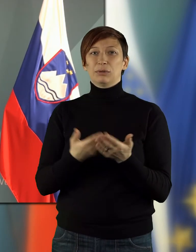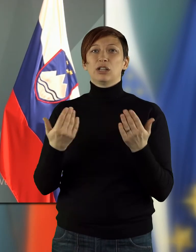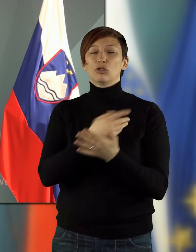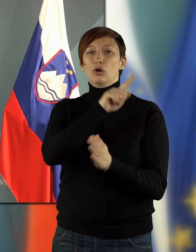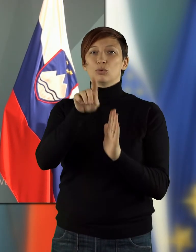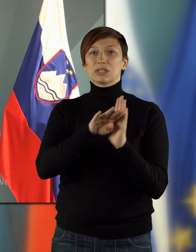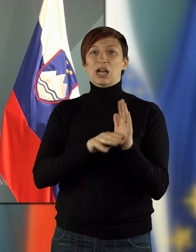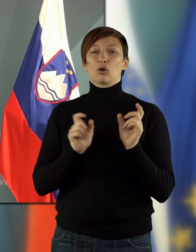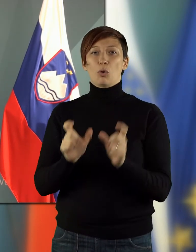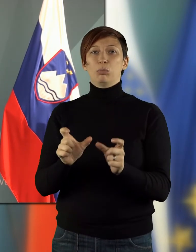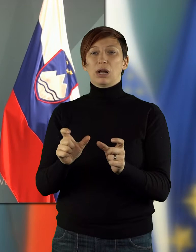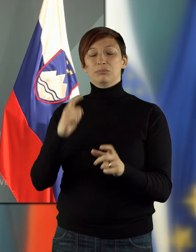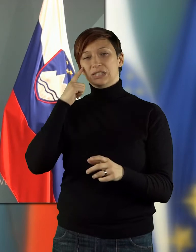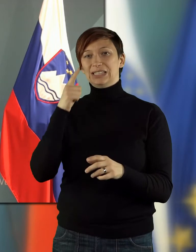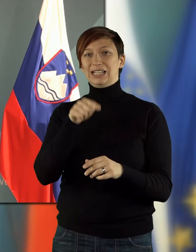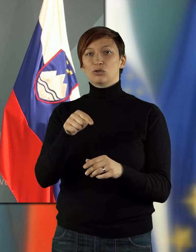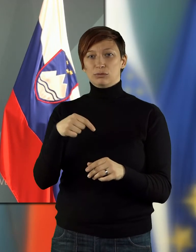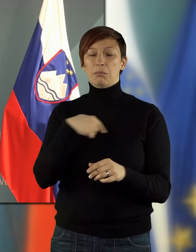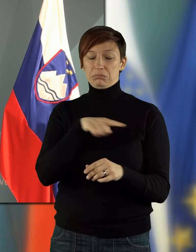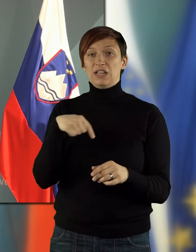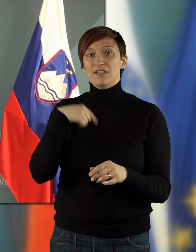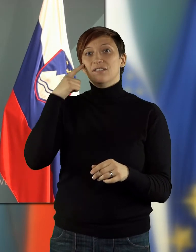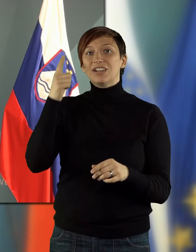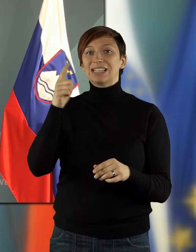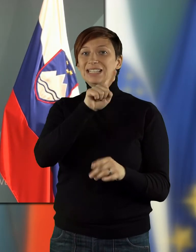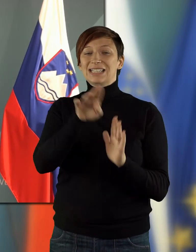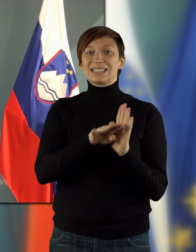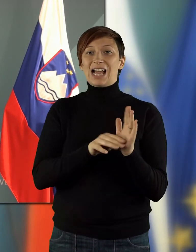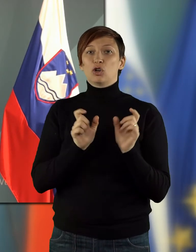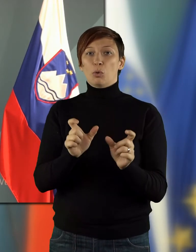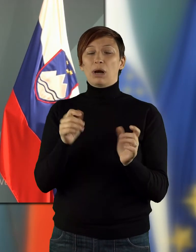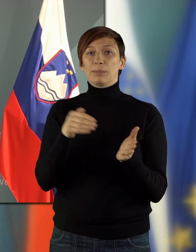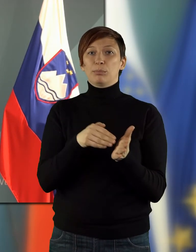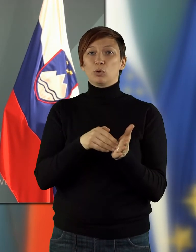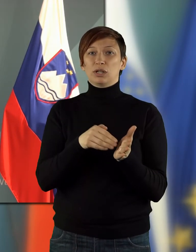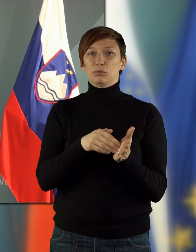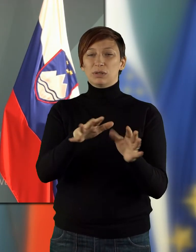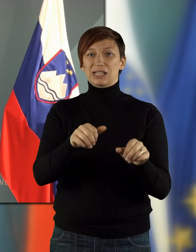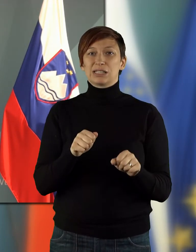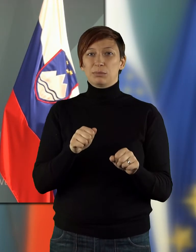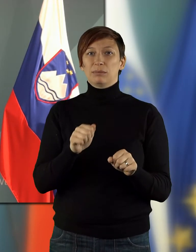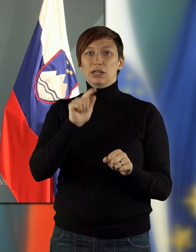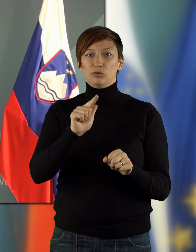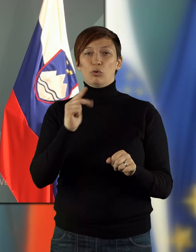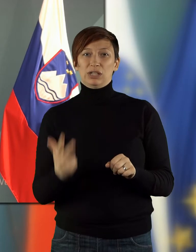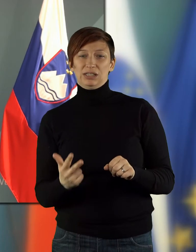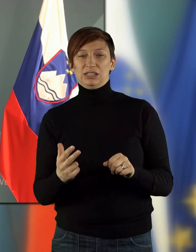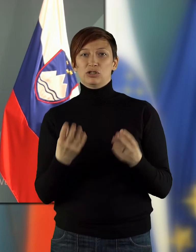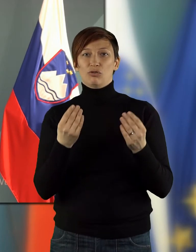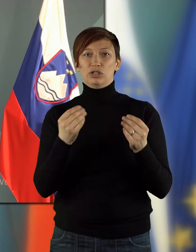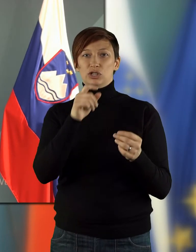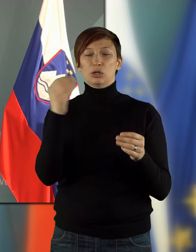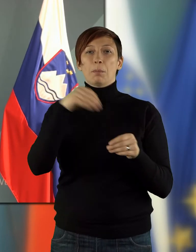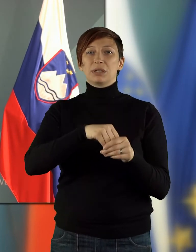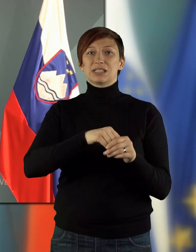katerih naj temelji nov zakon o obrambi, glede na to, da smo vedeli, da v zakon o obrambi potrebujemo za sprejem